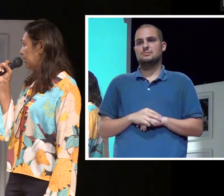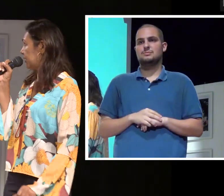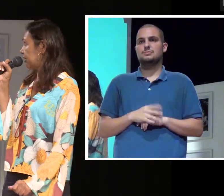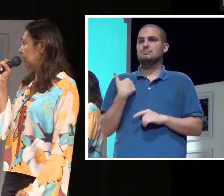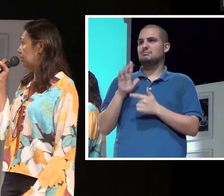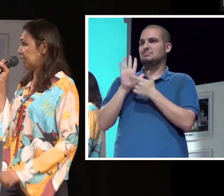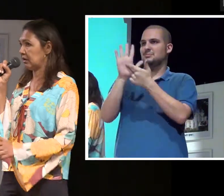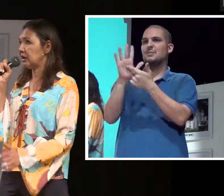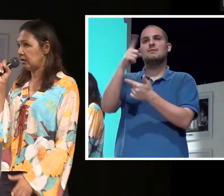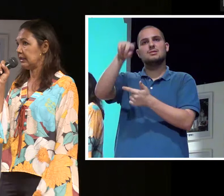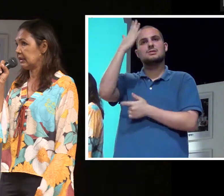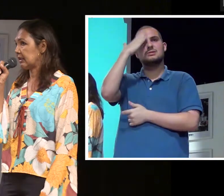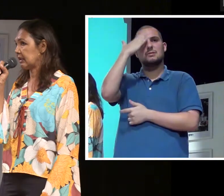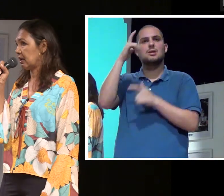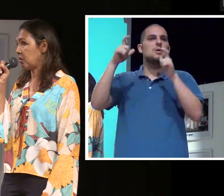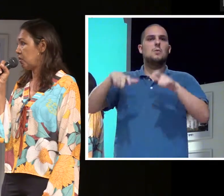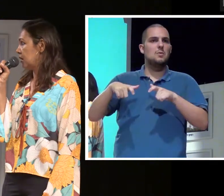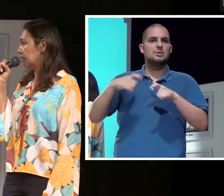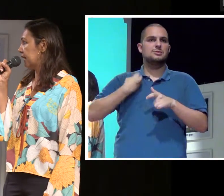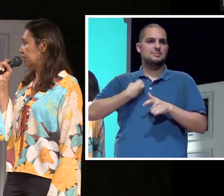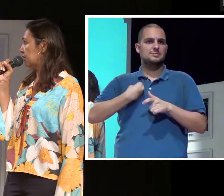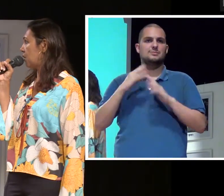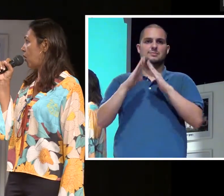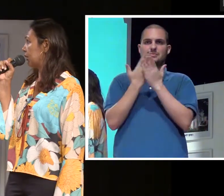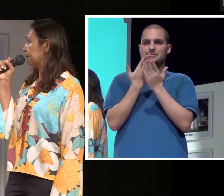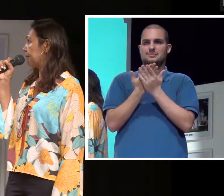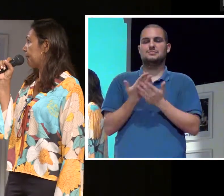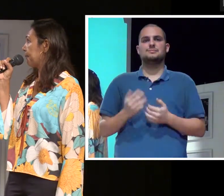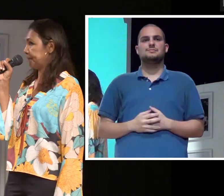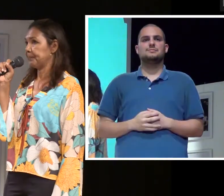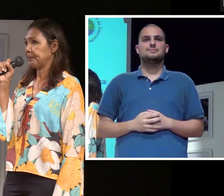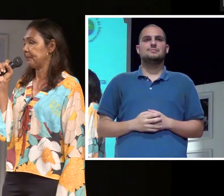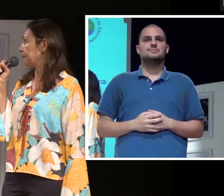só para vocês terem a noção da localização da nossa escola.